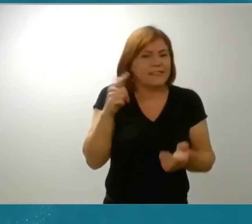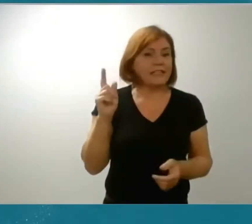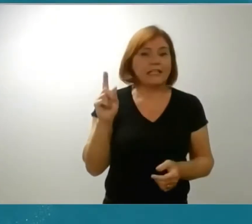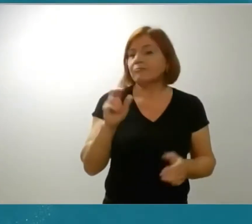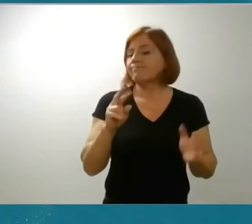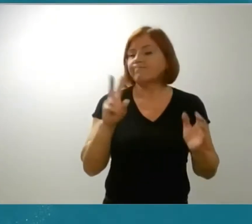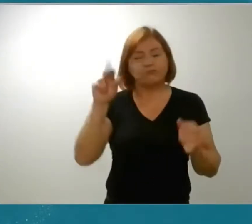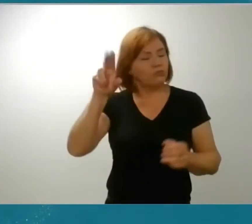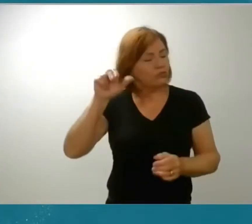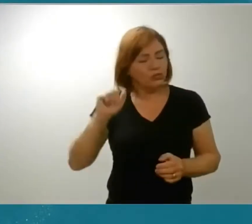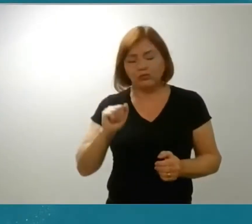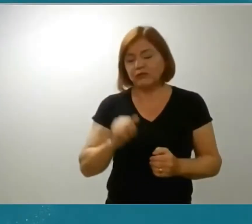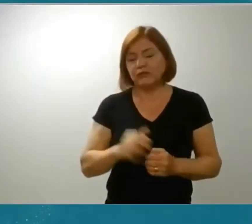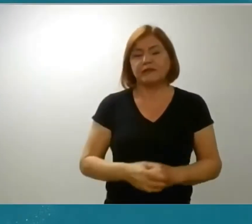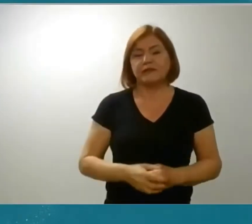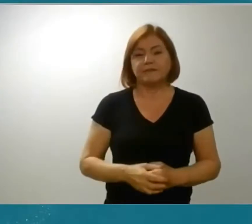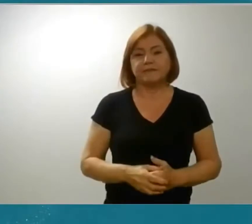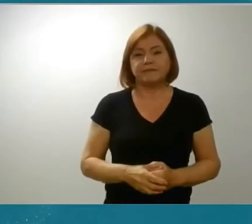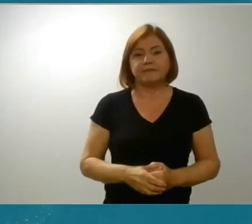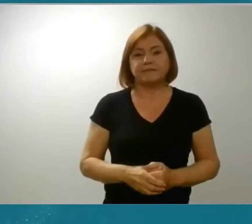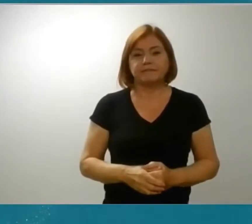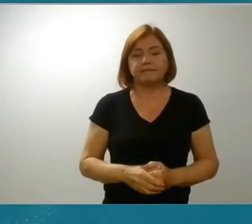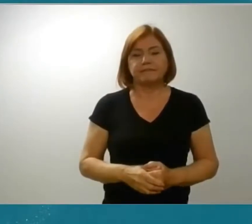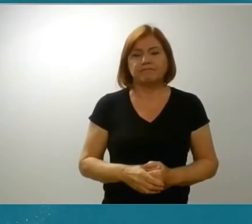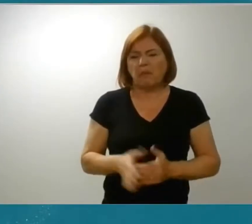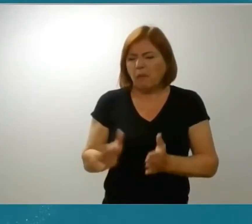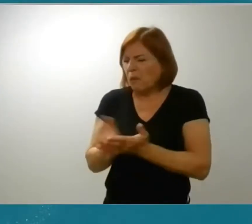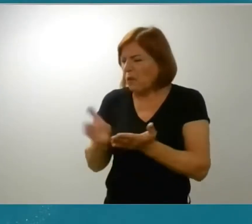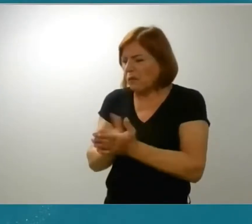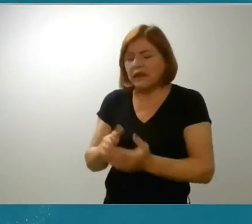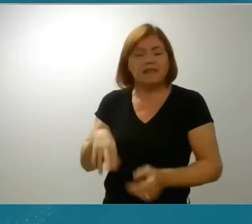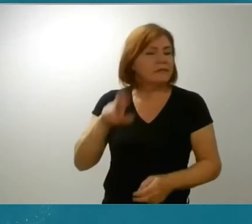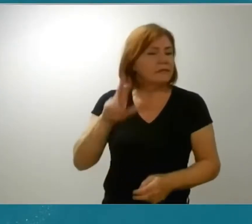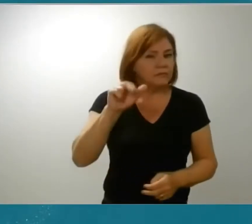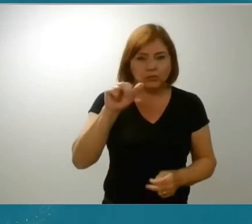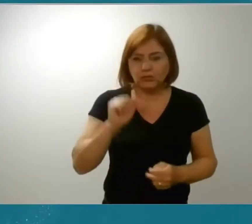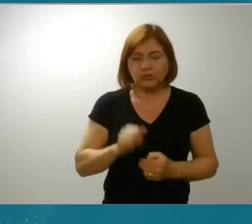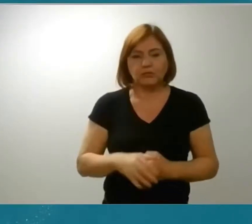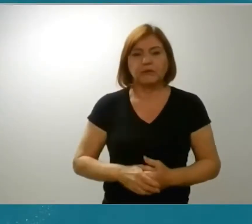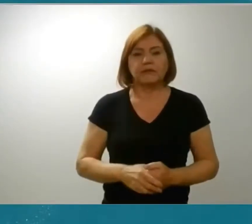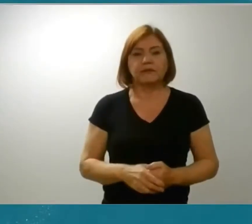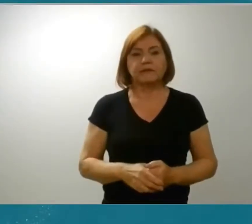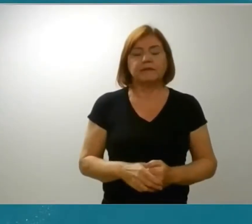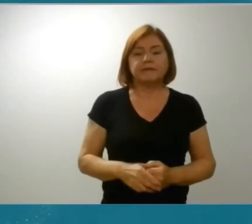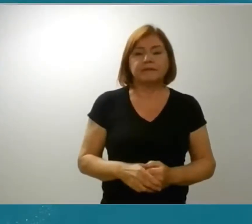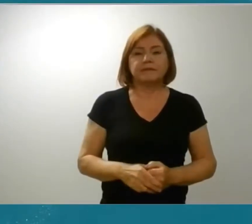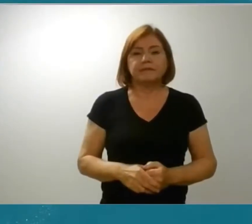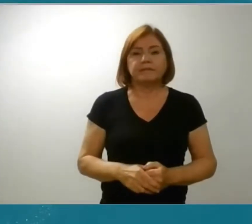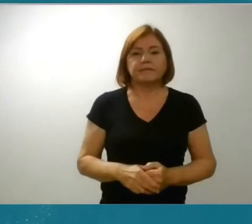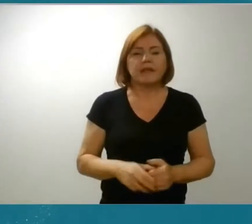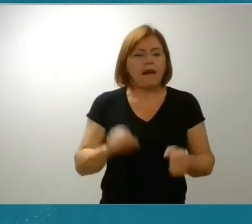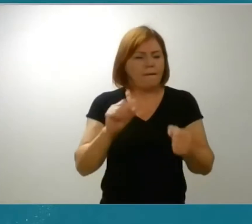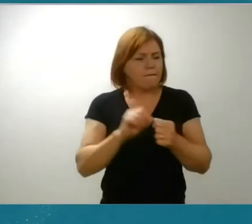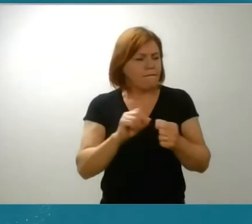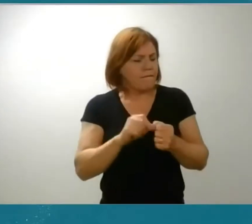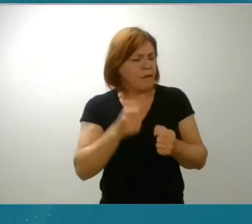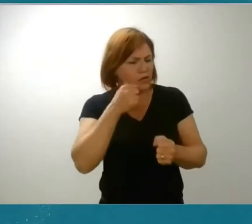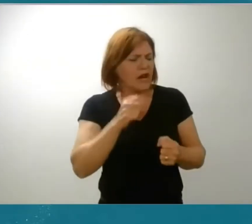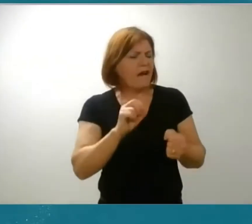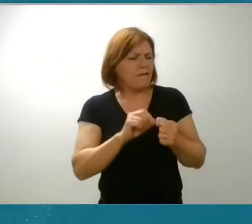sua casa. Tá? Versículo 12, como diz, ela lhe faz bem e não mal todos os dias da sua